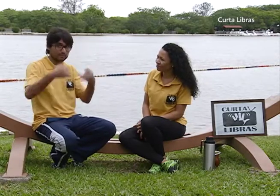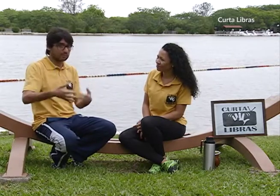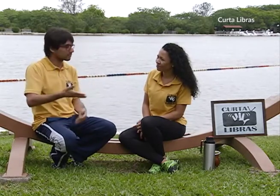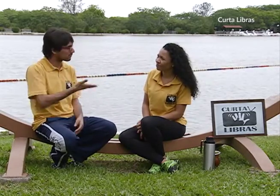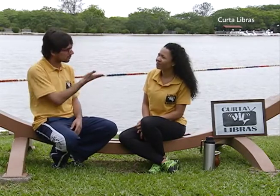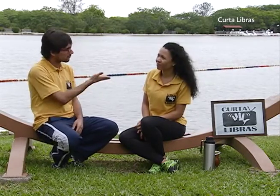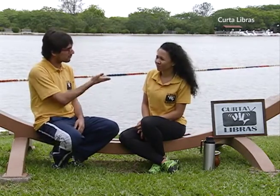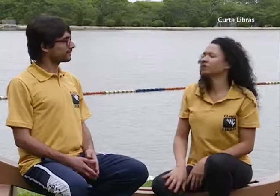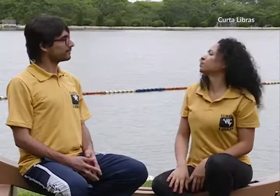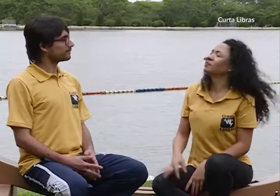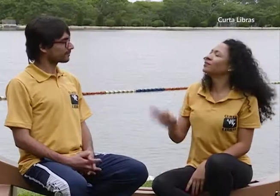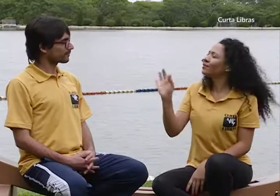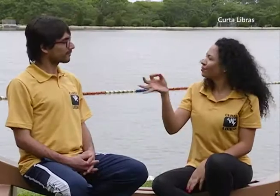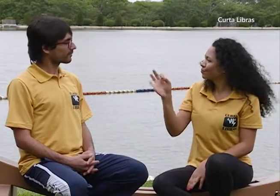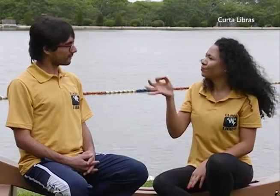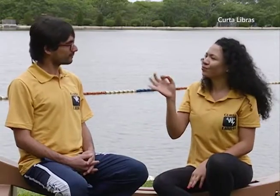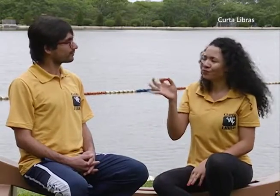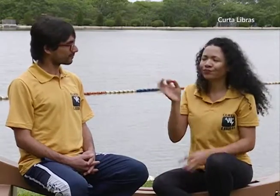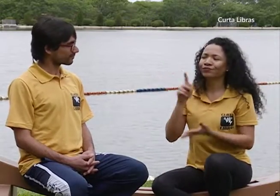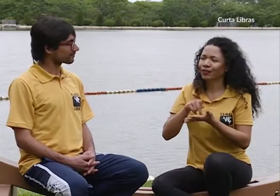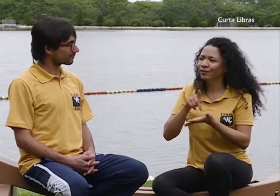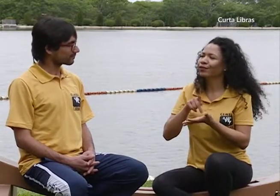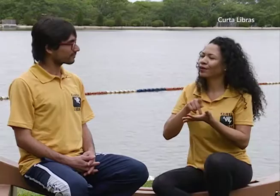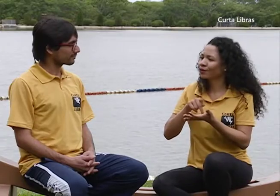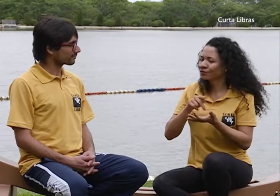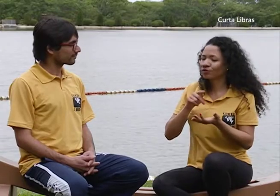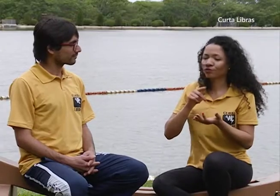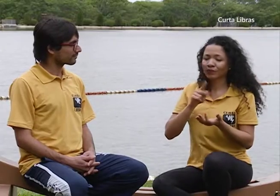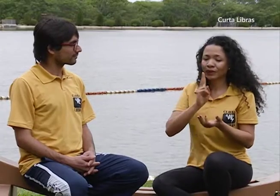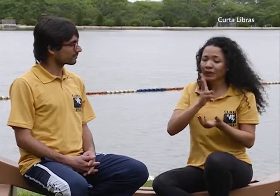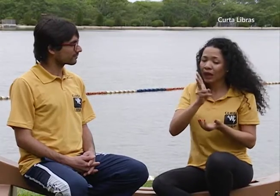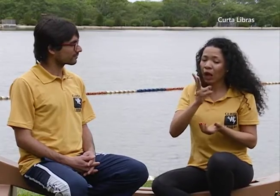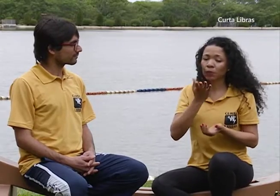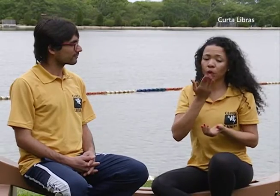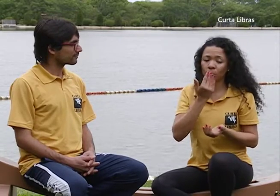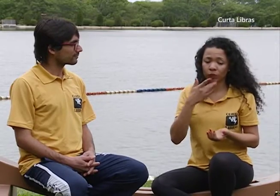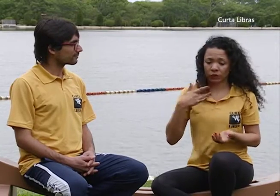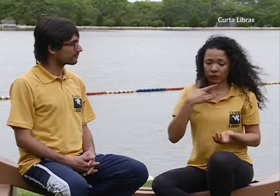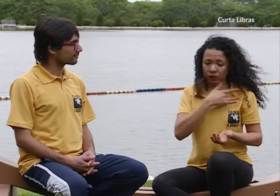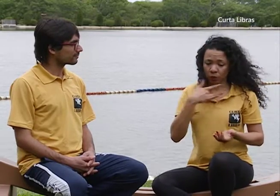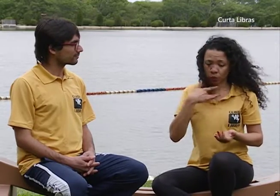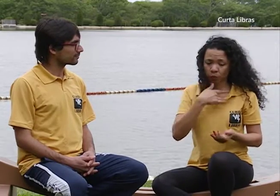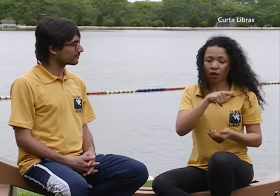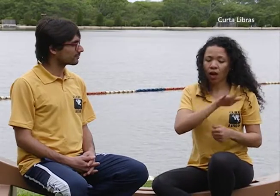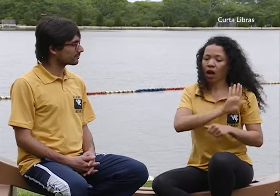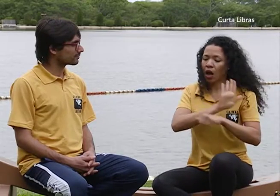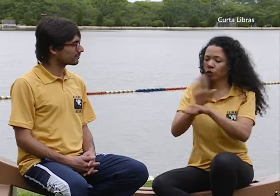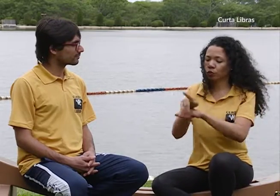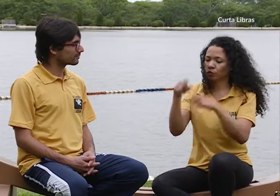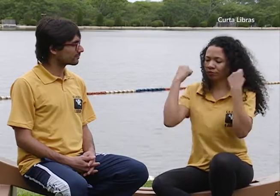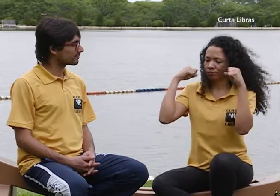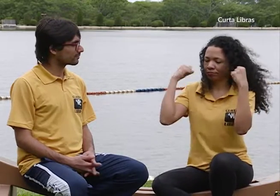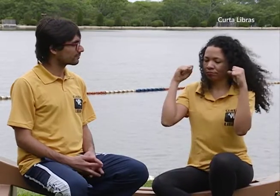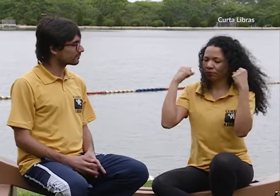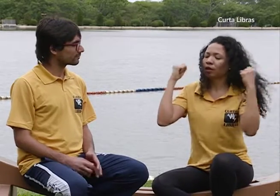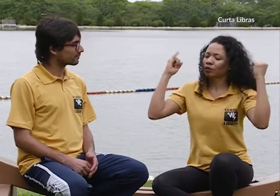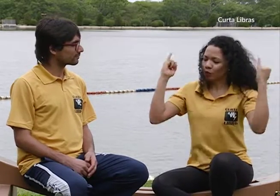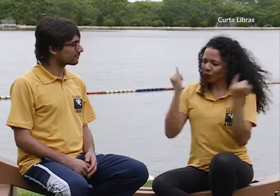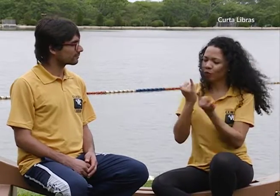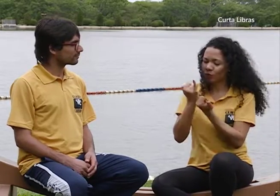agora. Complementando, é verdade. A alimentação saudável associada com exercícios sempre ajuda a emagrecer com mais